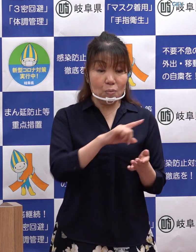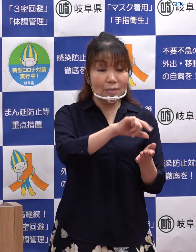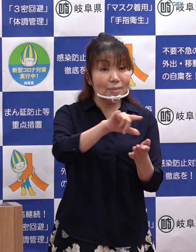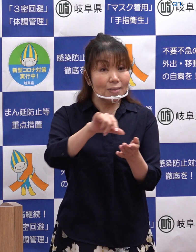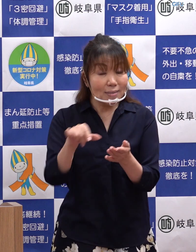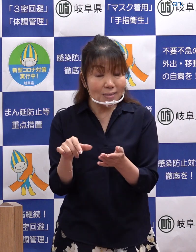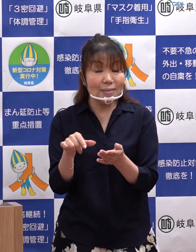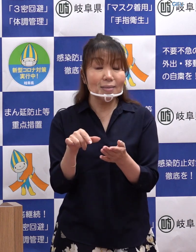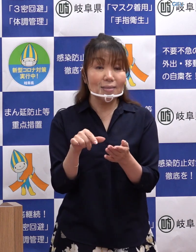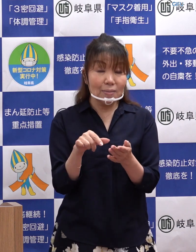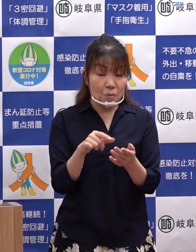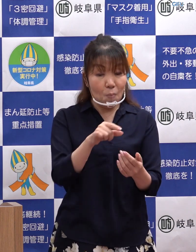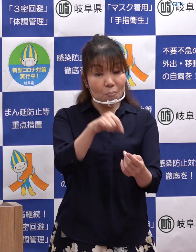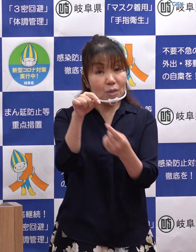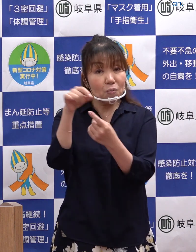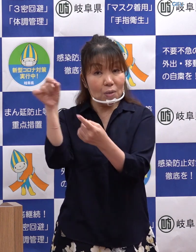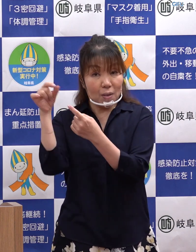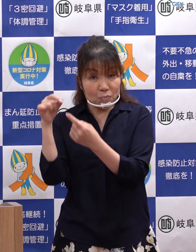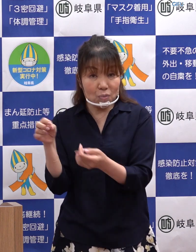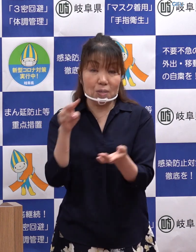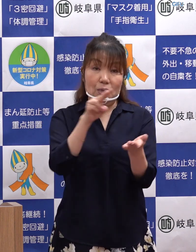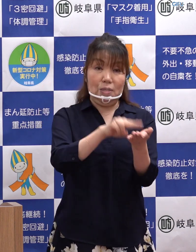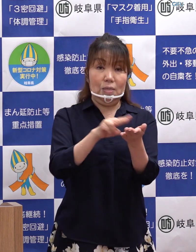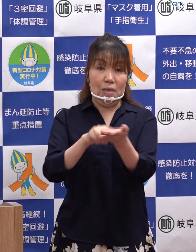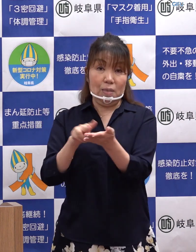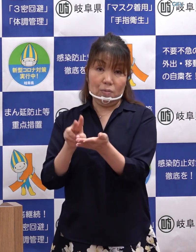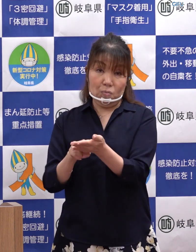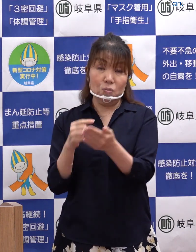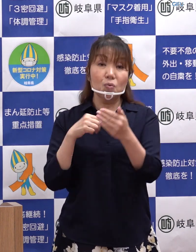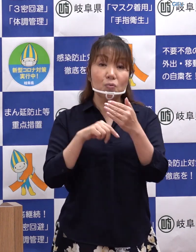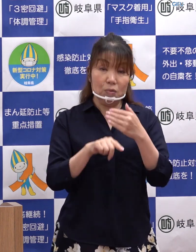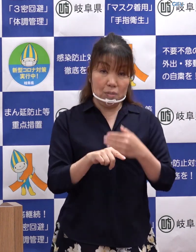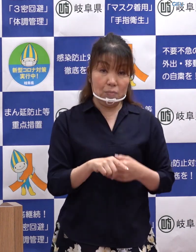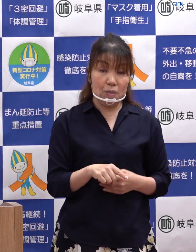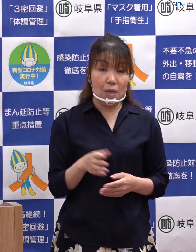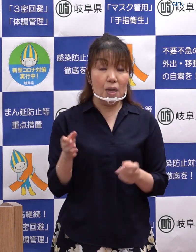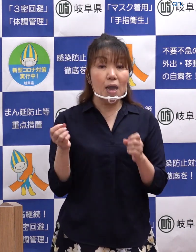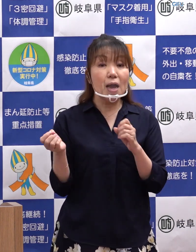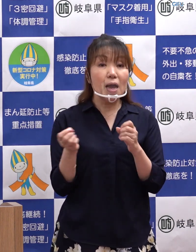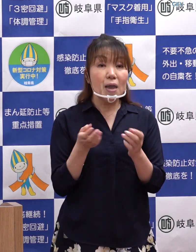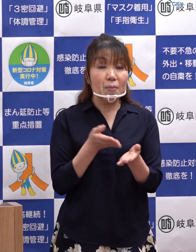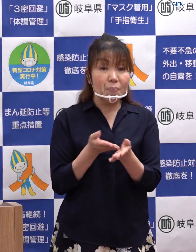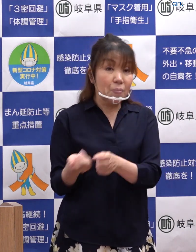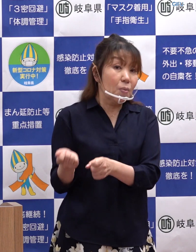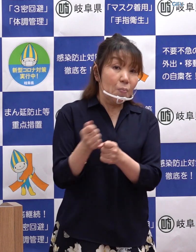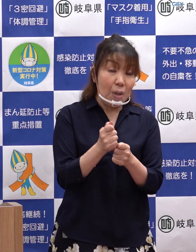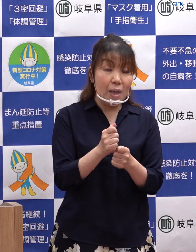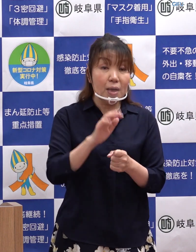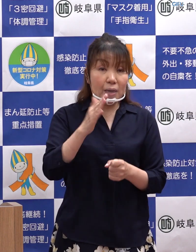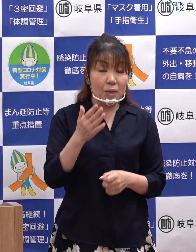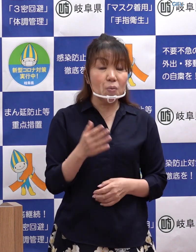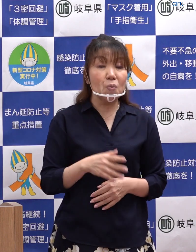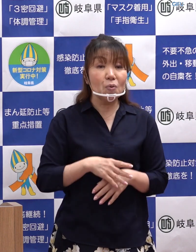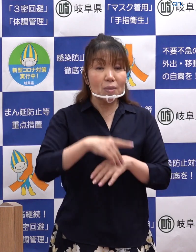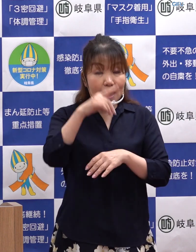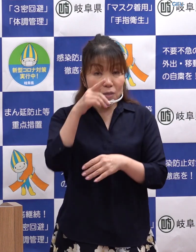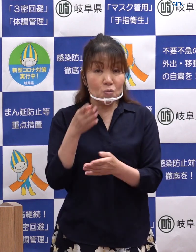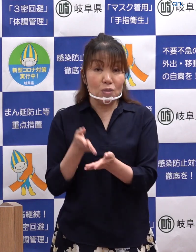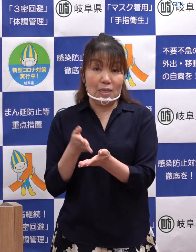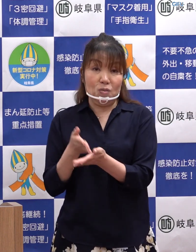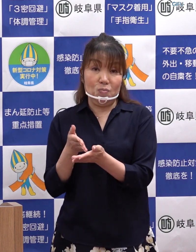ックアップして指定していくというやり方をしているわけであります。で、話はまた戻りますが、冒頭申し上げました